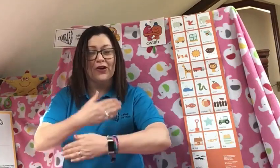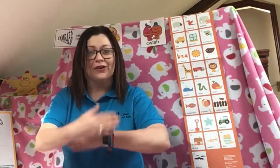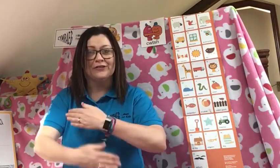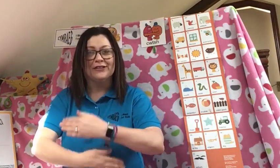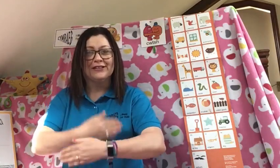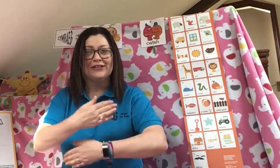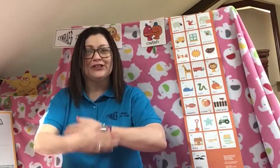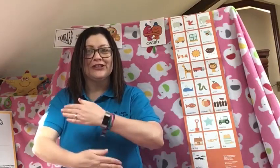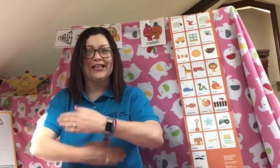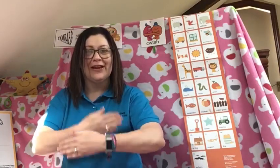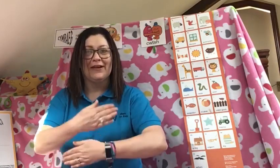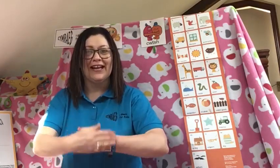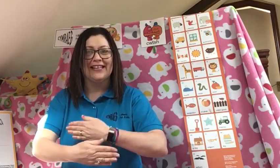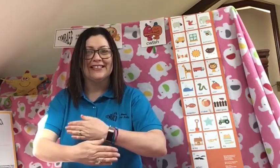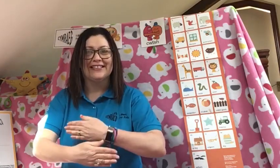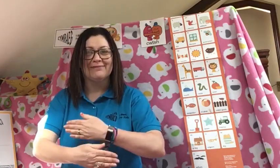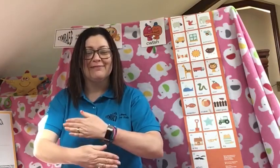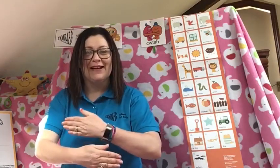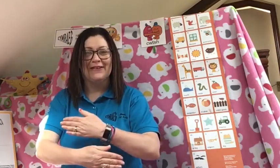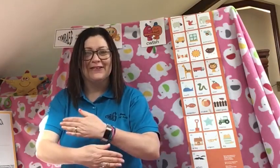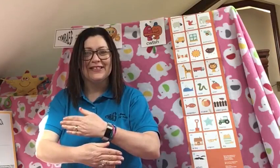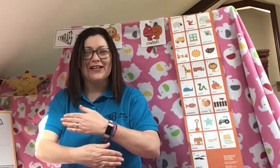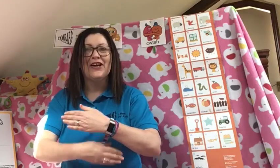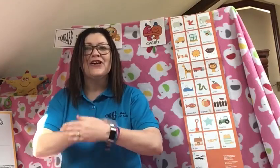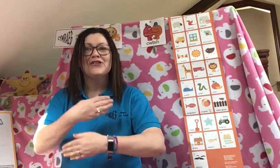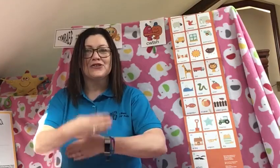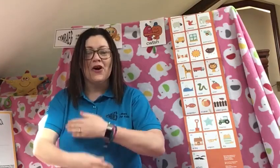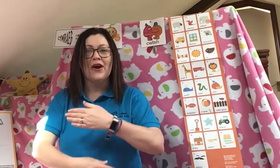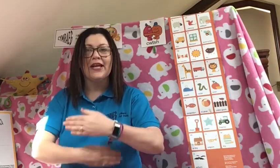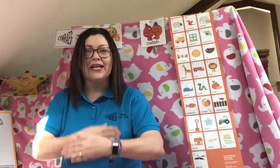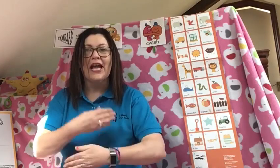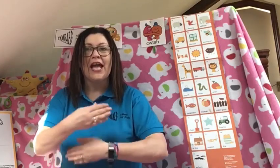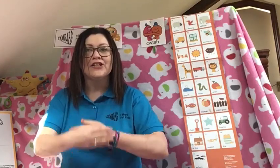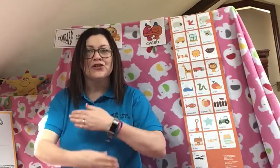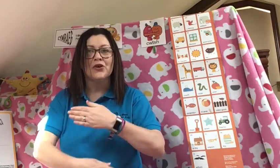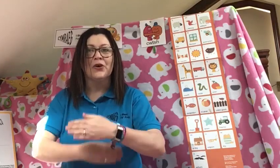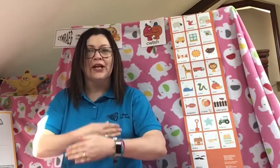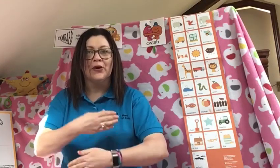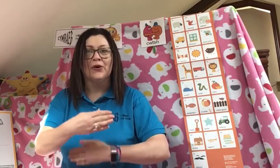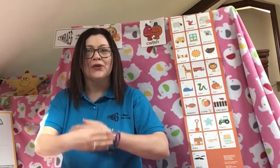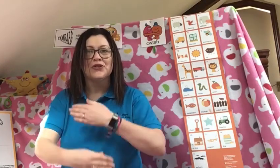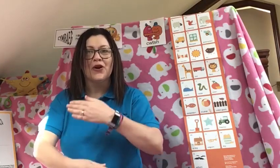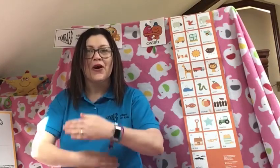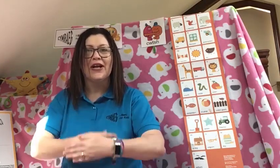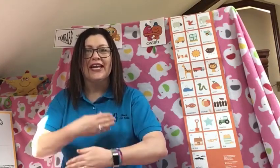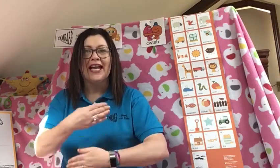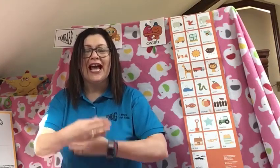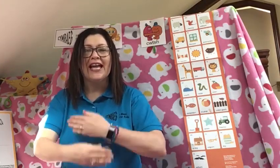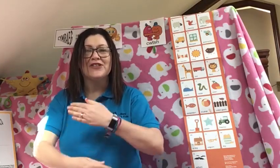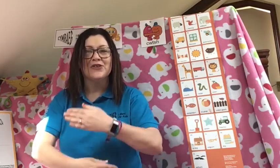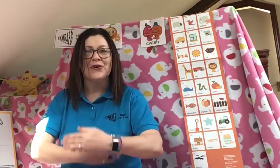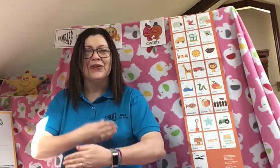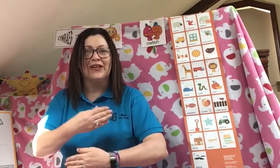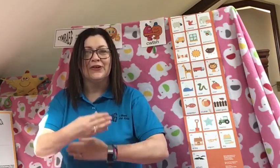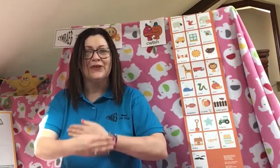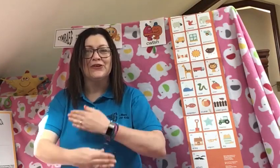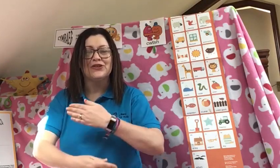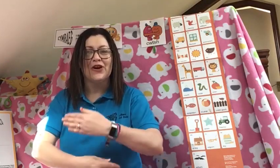dwylo. Turning our hands. Barod. Troi ein dwylo, troi ein dwylo,